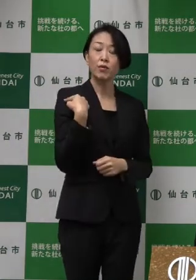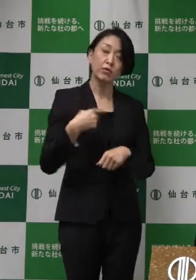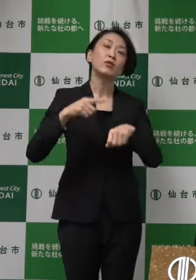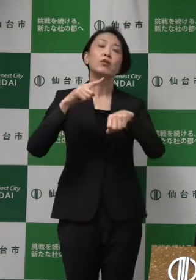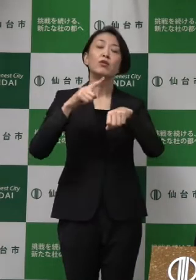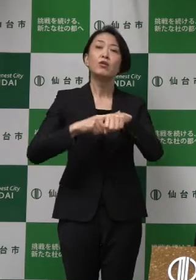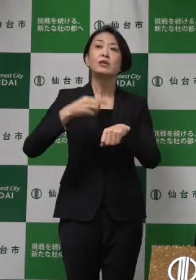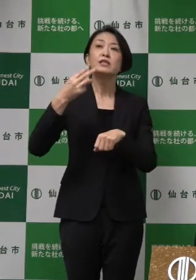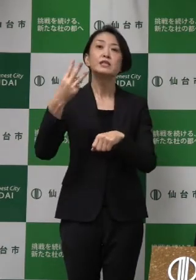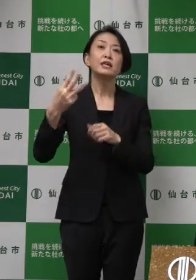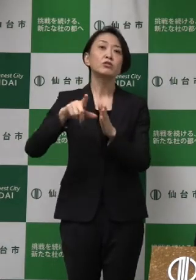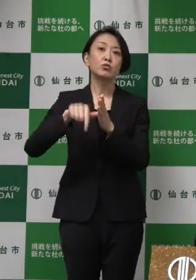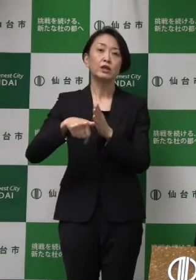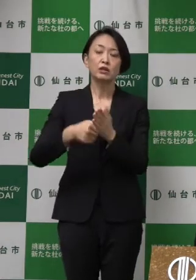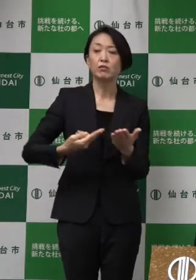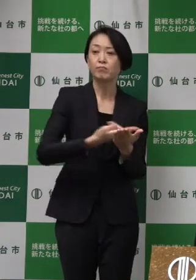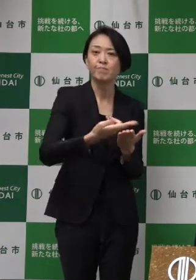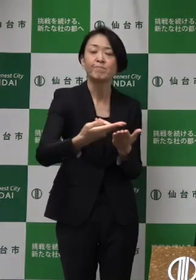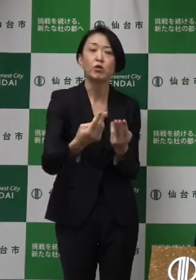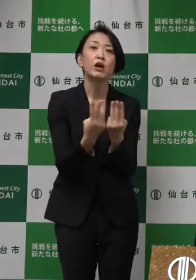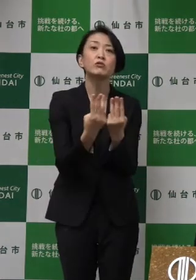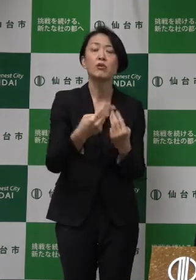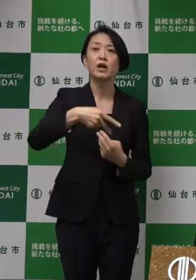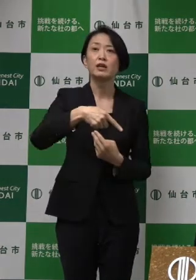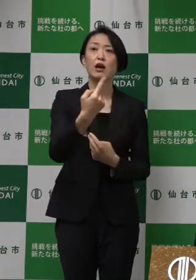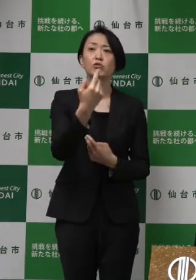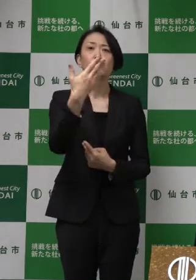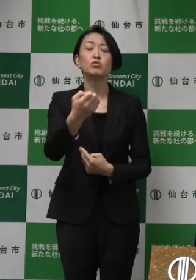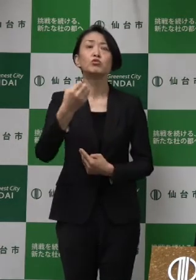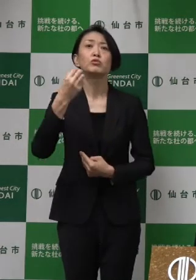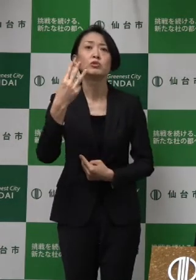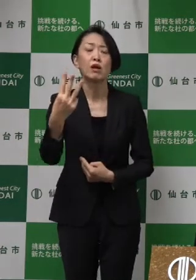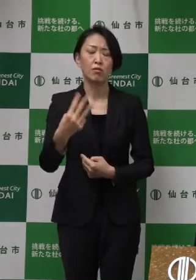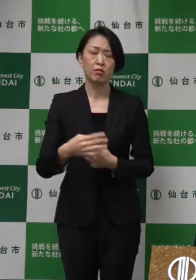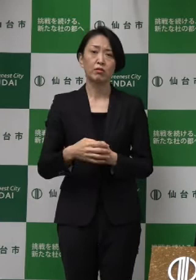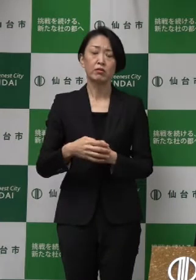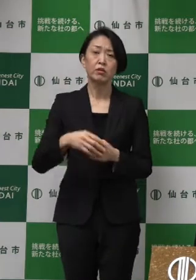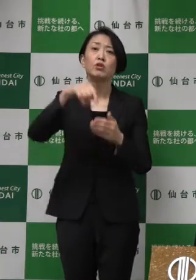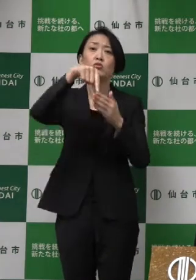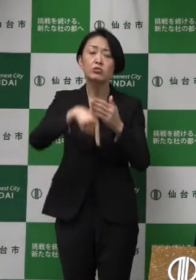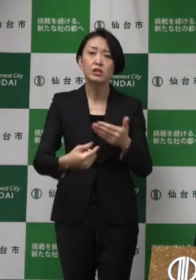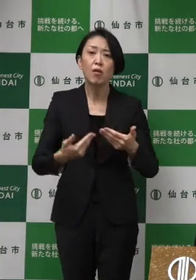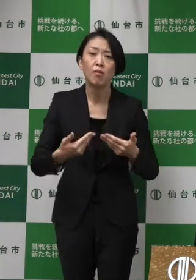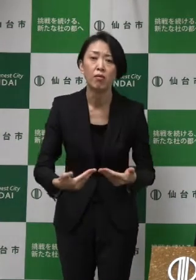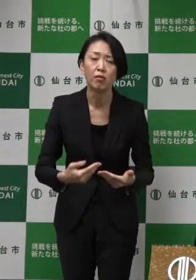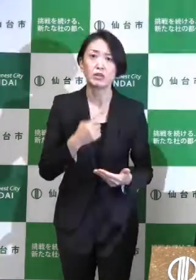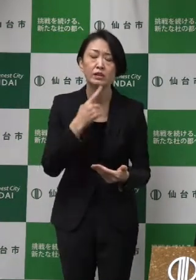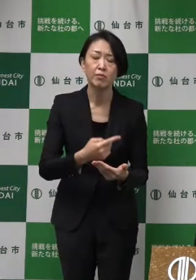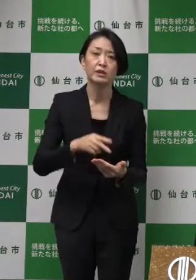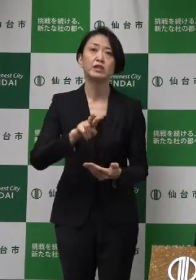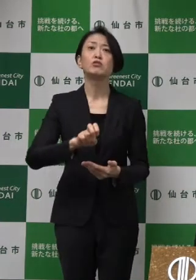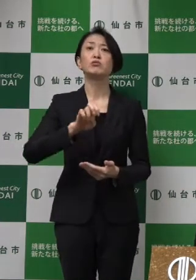現在では入院患者が193名うち重症患者が24